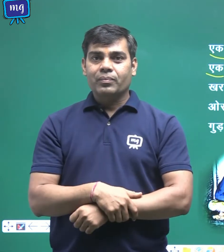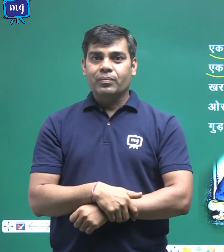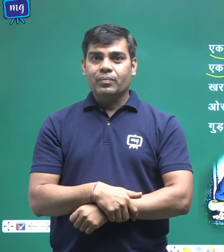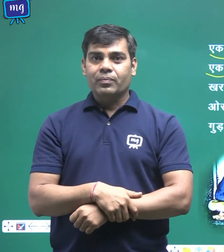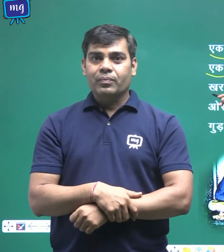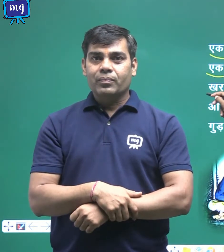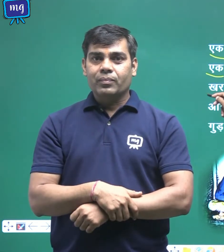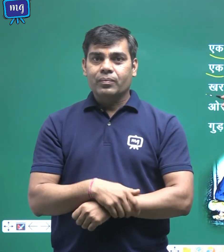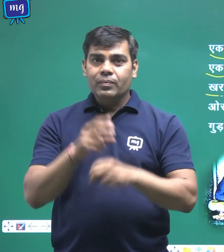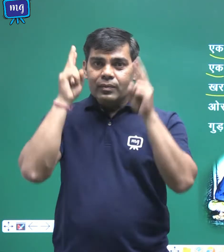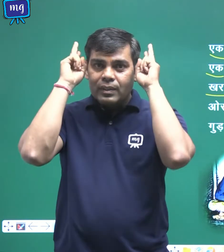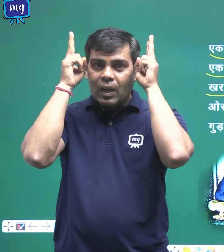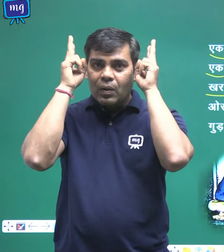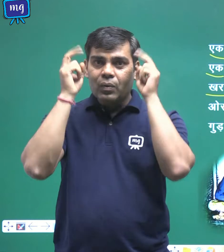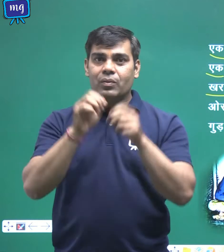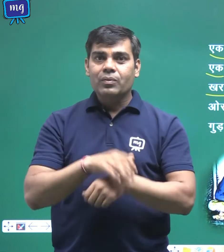खरगोश